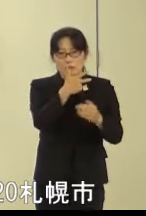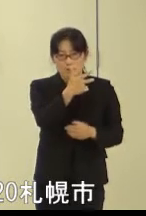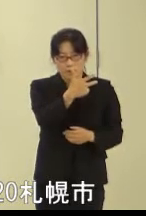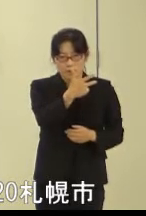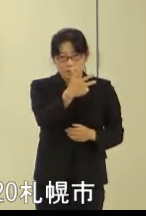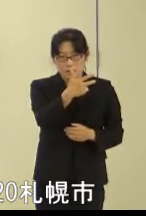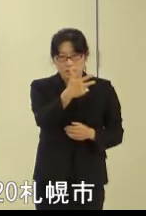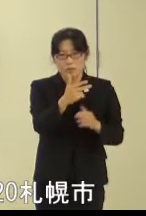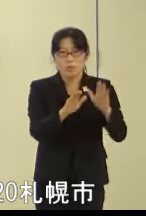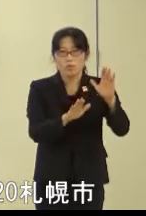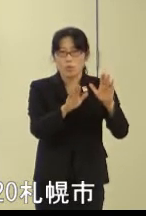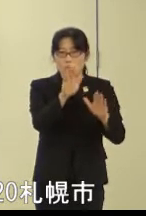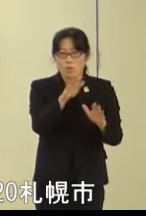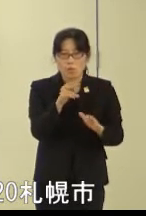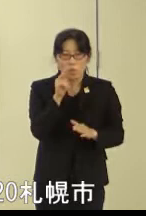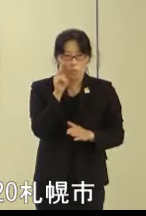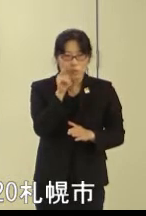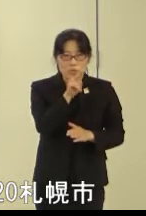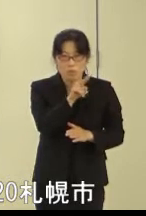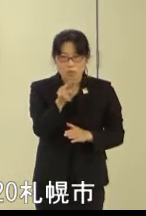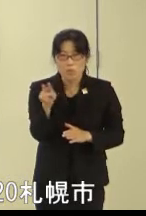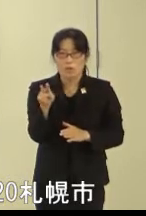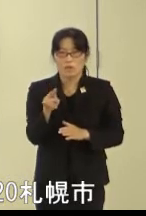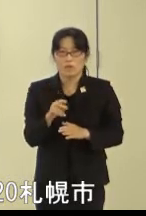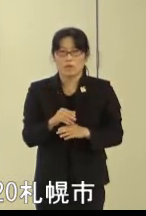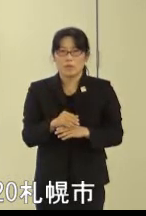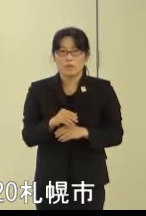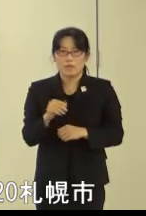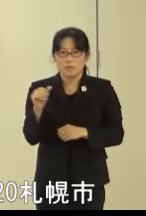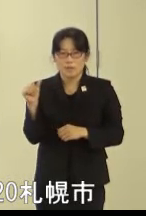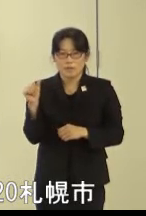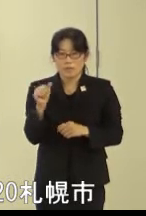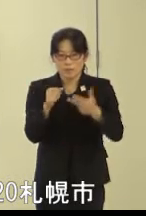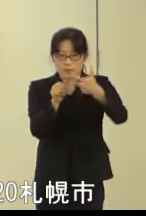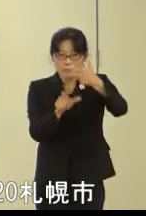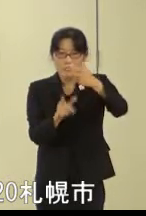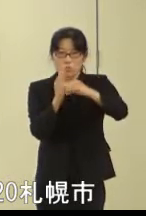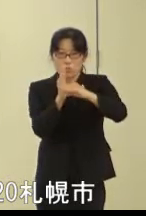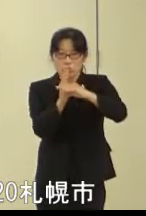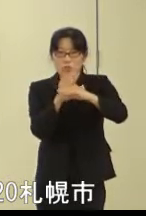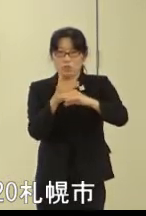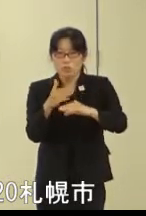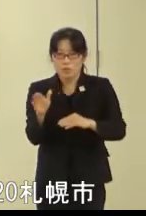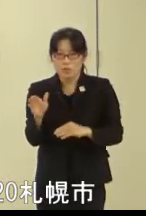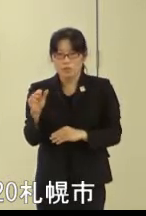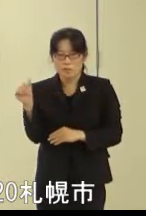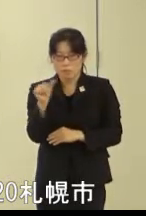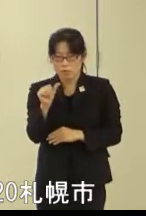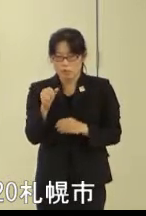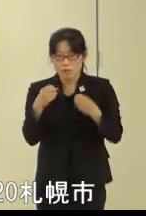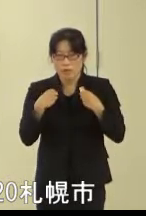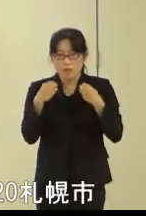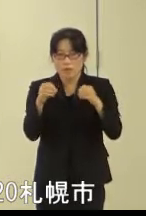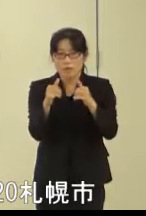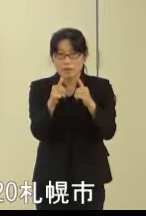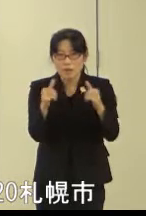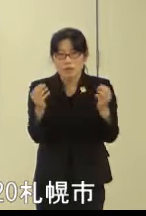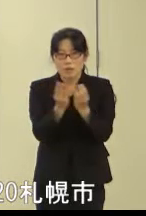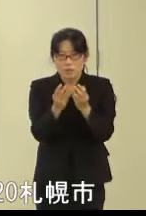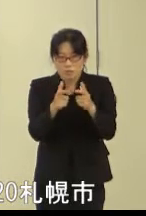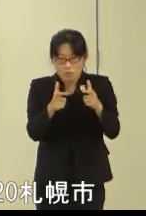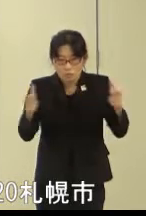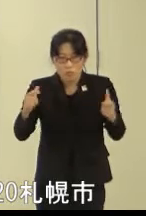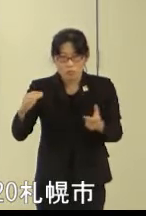状況をからしますと急速に7月中旬からあ感染が拡大をしていると